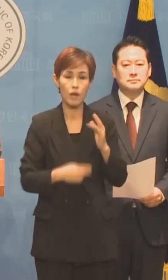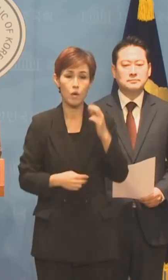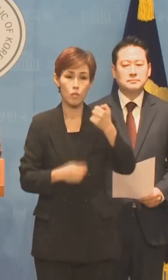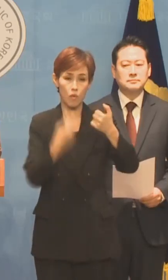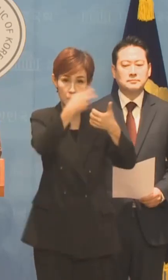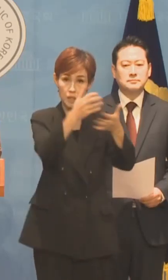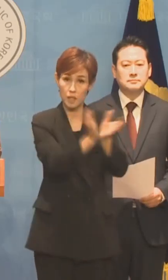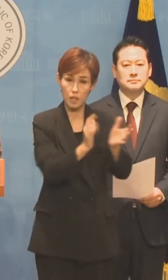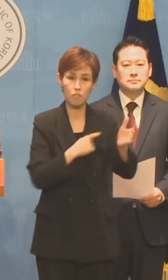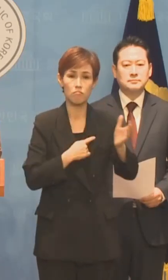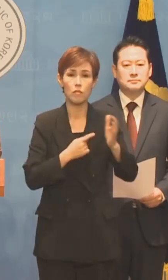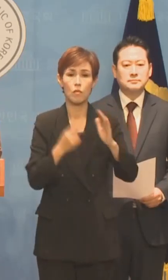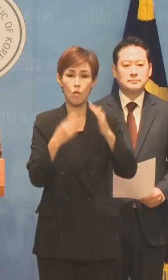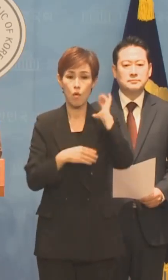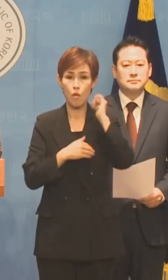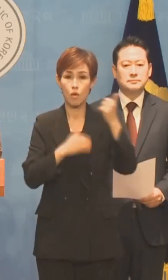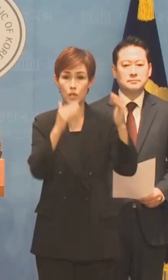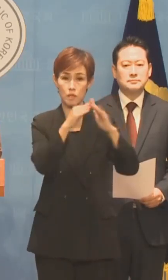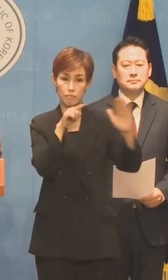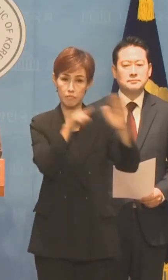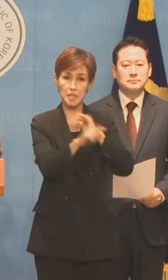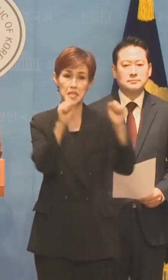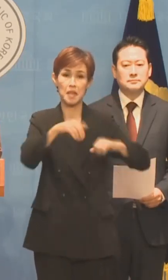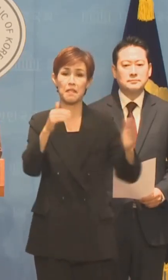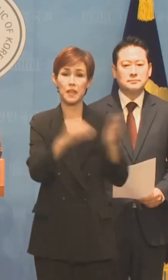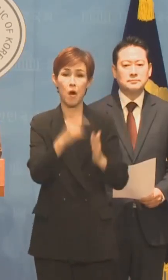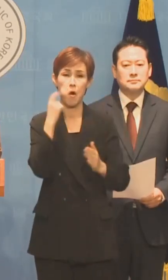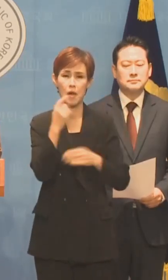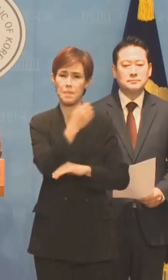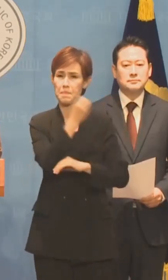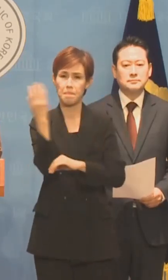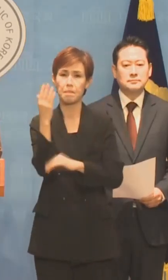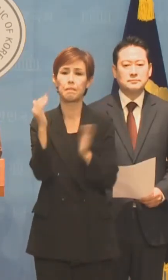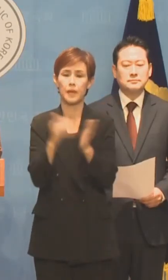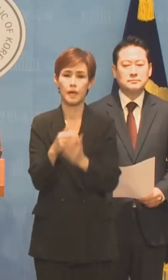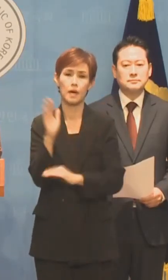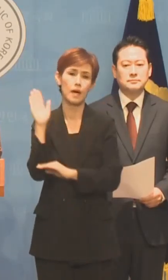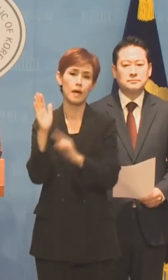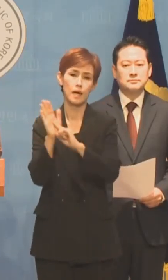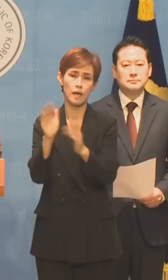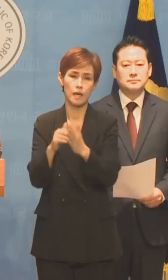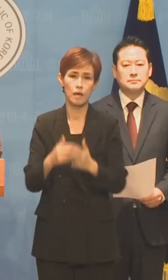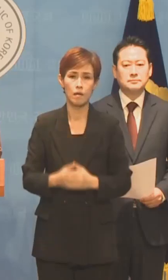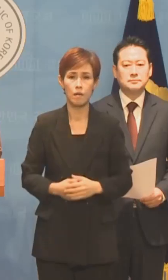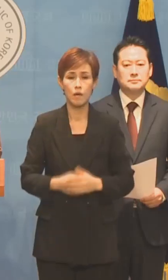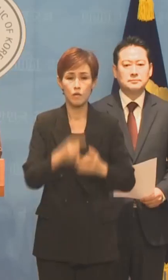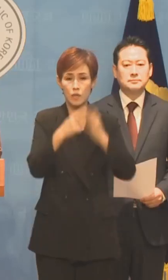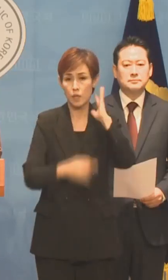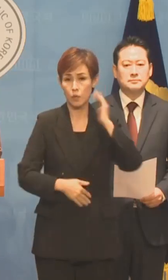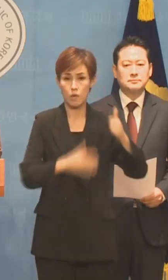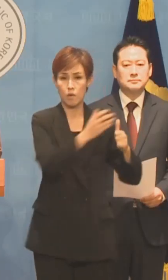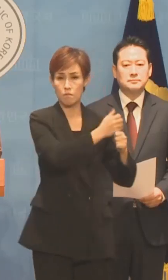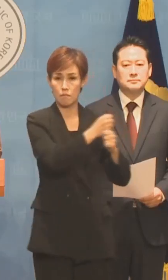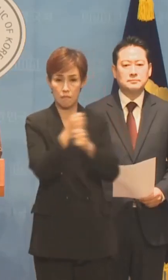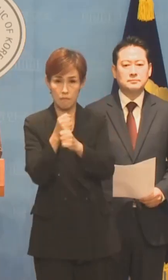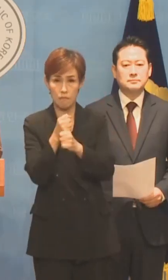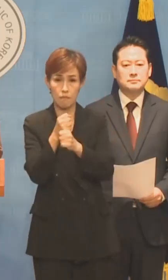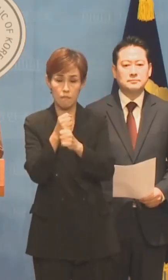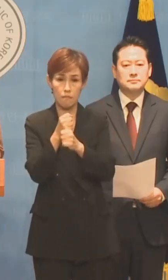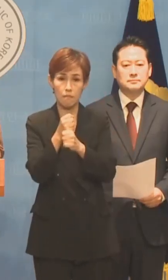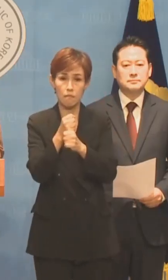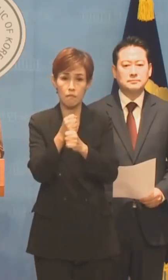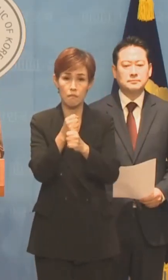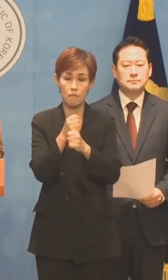관저 출입을 승인했다며 거짓 발표를 했습니다. 윤석열 대통령에 대한 체포를 하루 앞둔